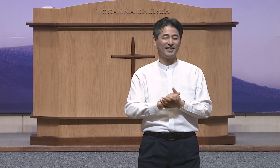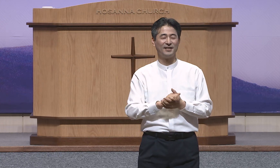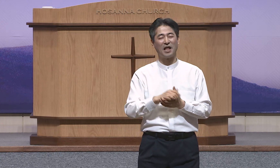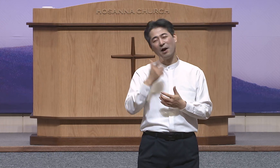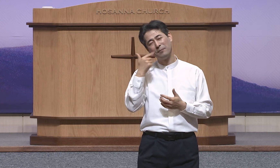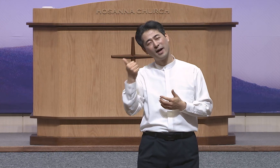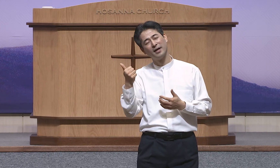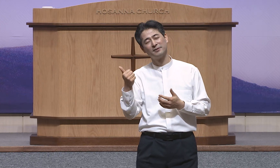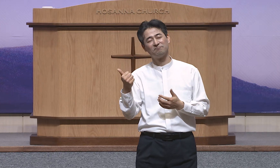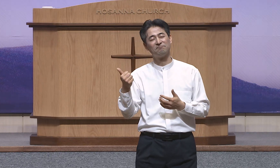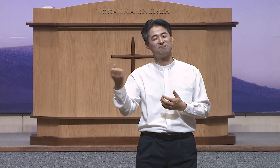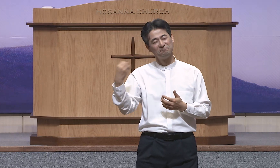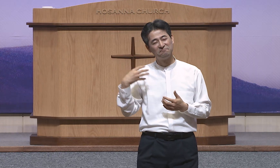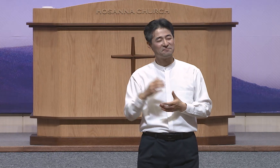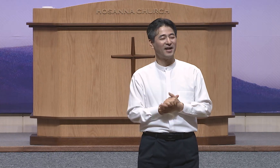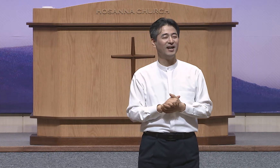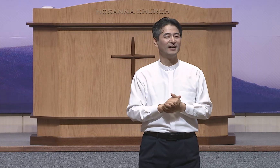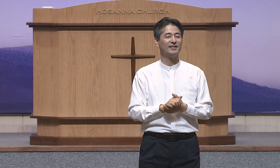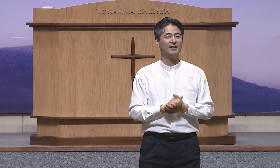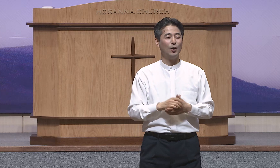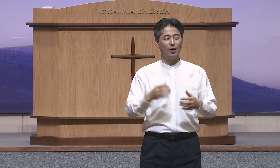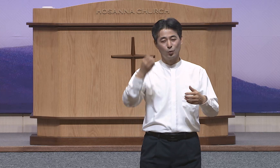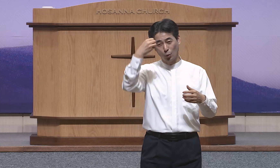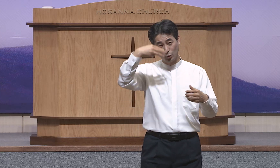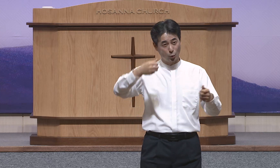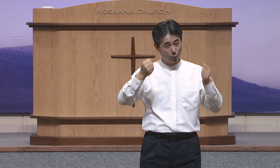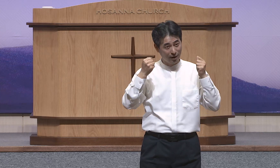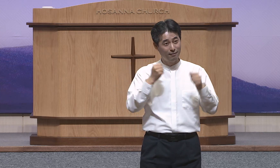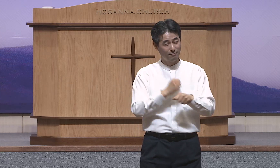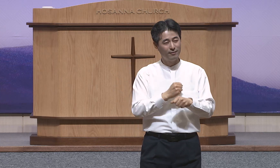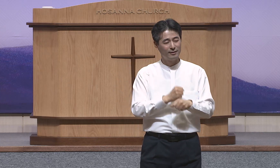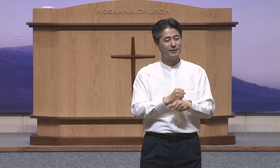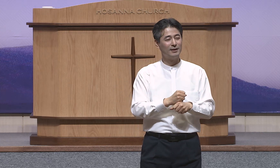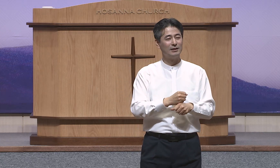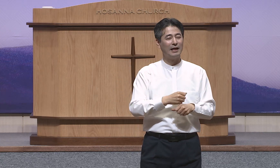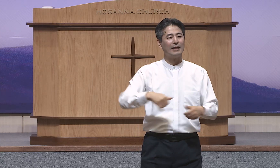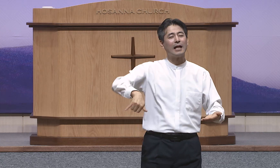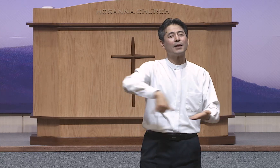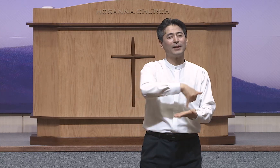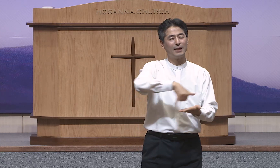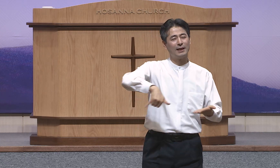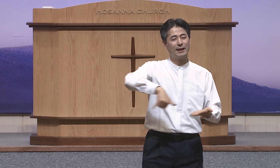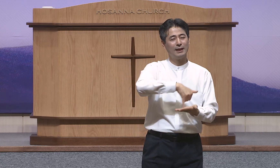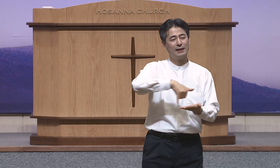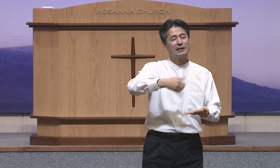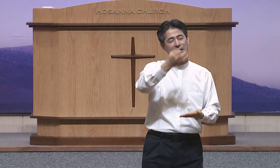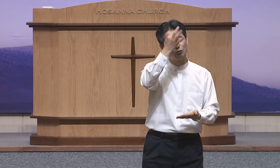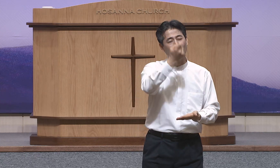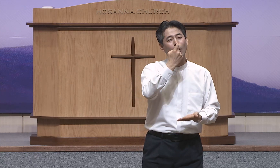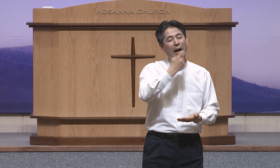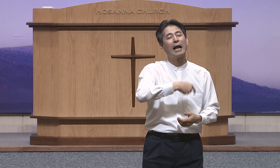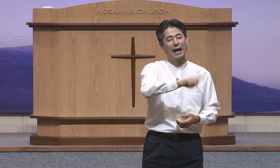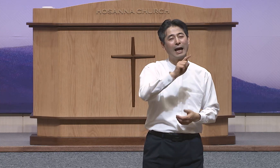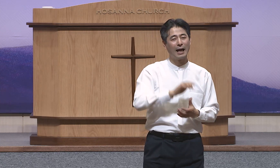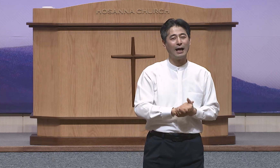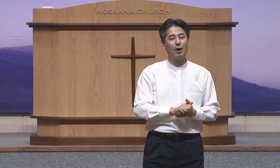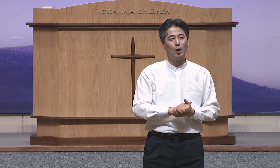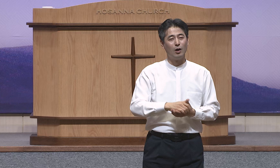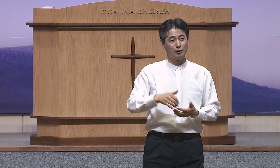저희 어머니, 아버님이 말씀하시길 고등학교 졸업하면 세탁일을 해라, 세탁 기술을